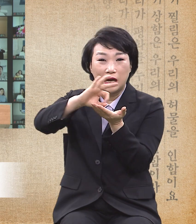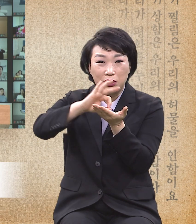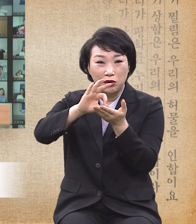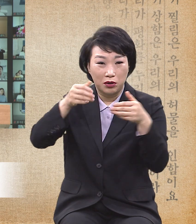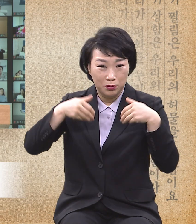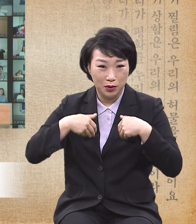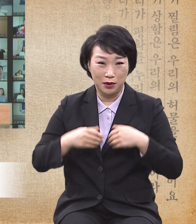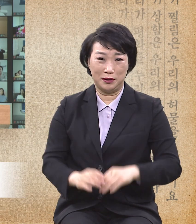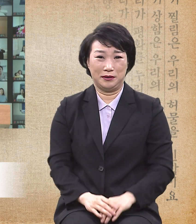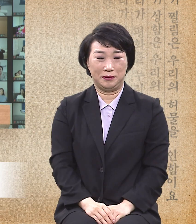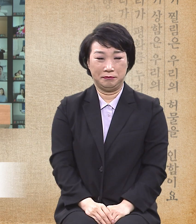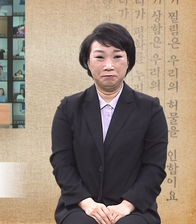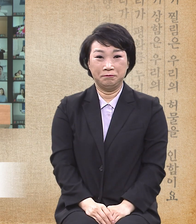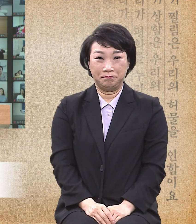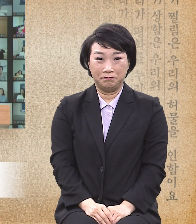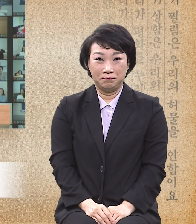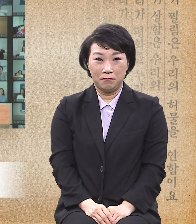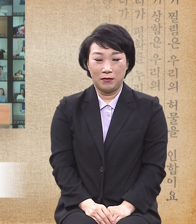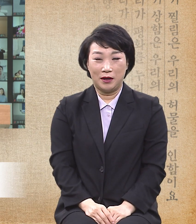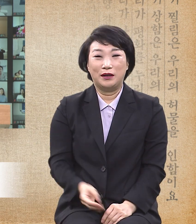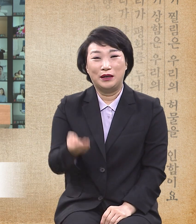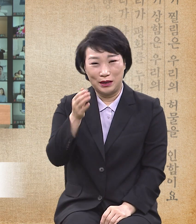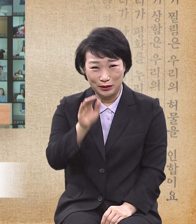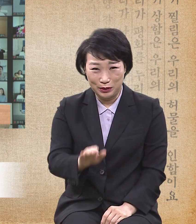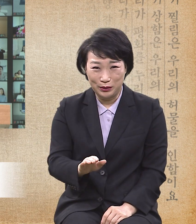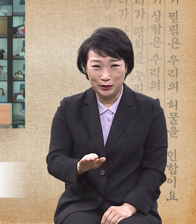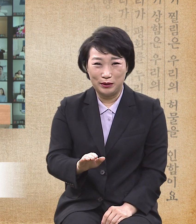사용해야 되느냐? 그래도